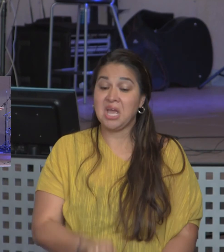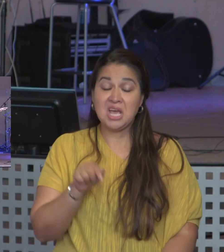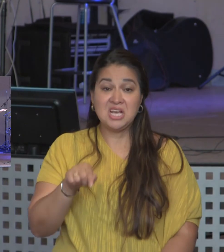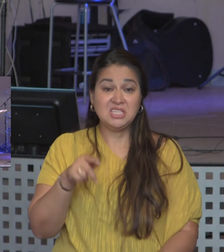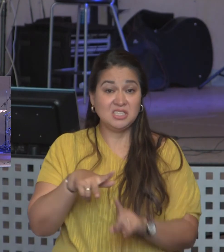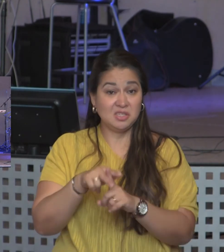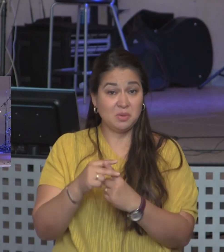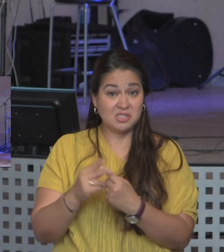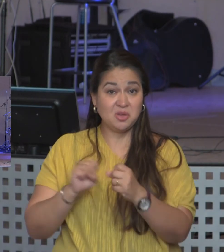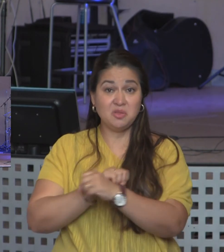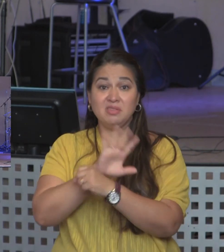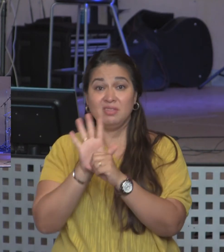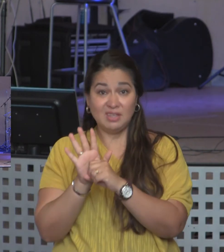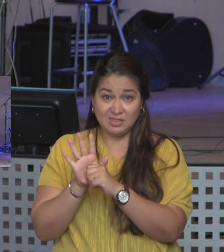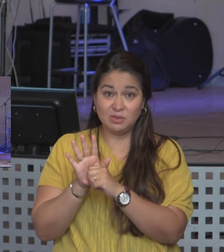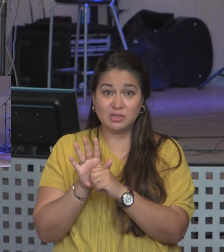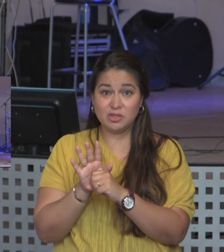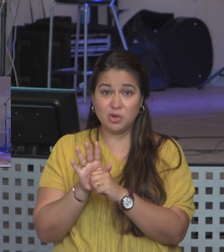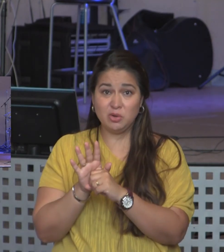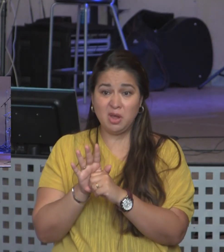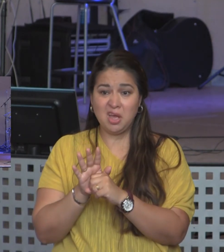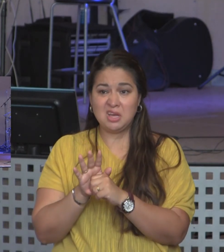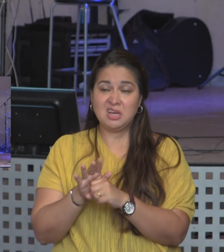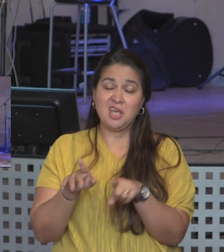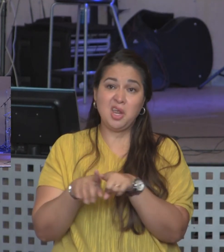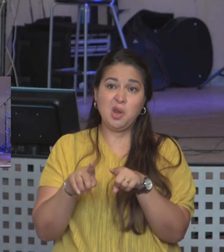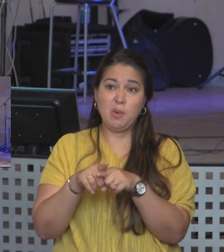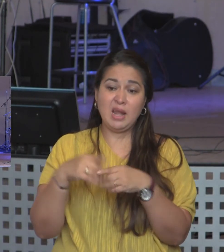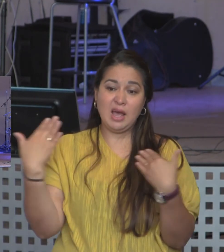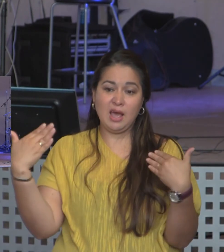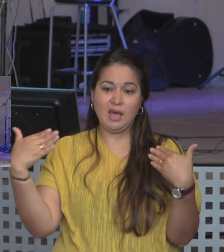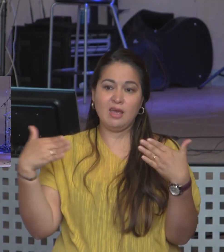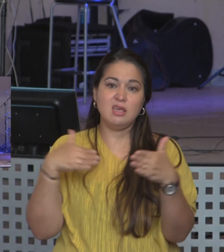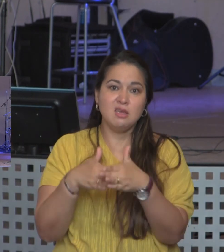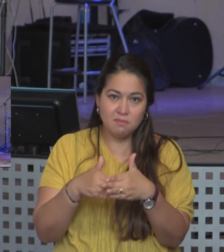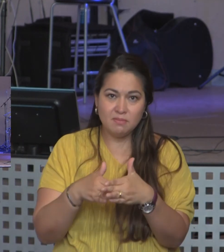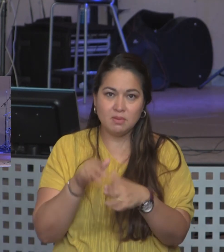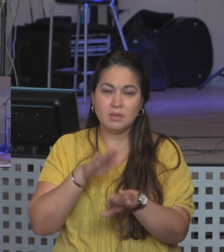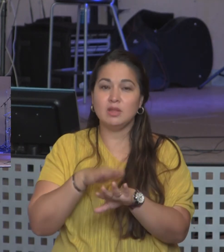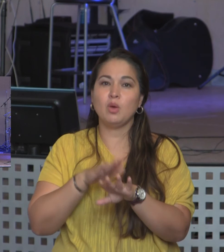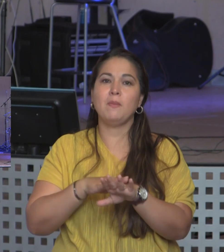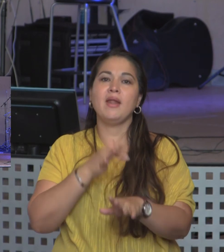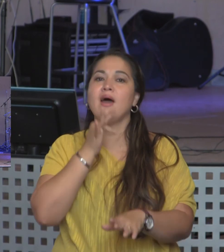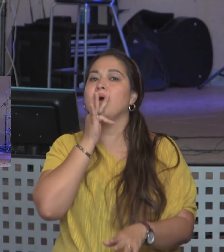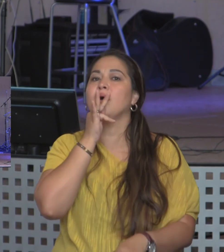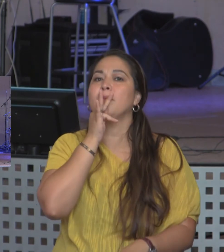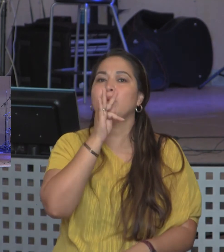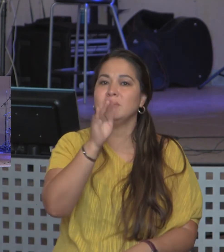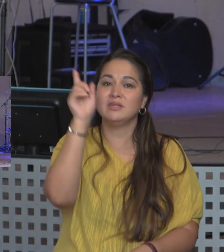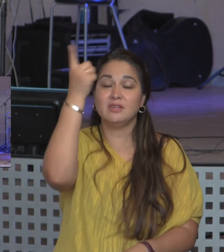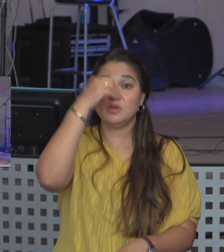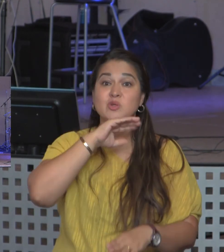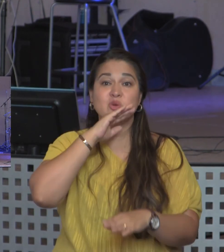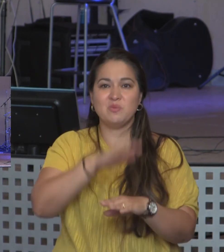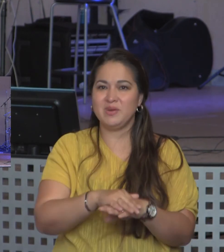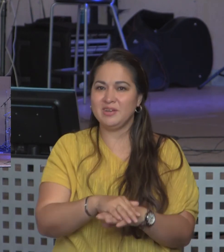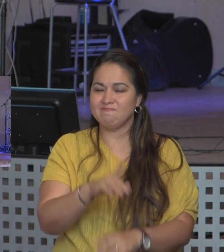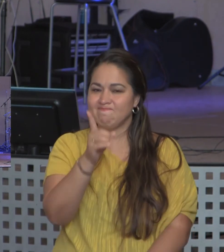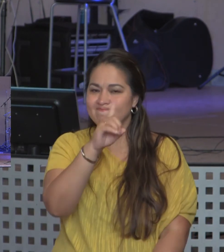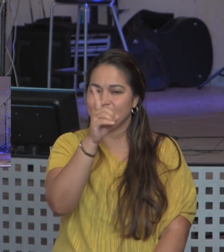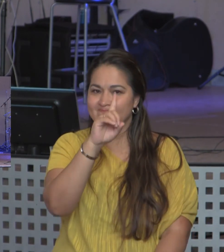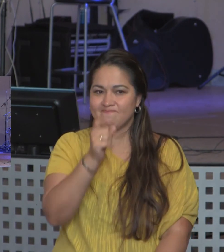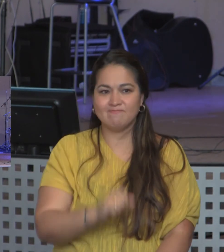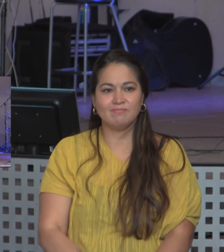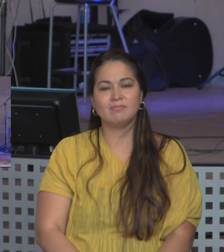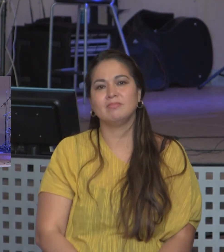Dios para nada. Esto aquí nos estorba a veces a nosotros, a mí, que veo las cosas y digo, madre, pero a Dios no